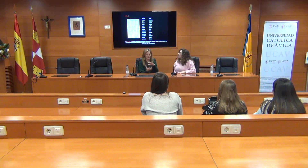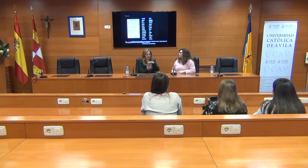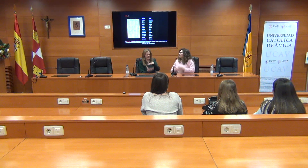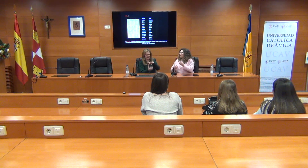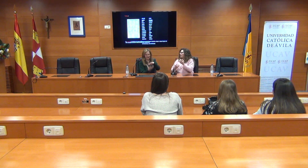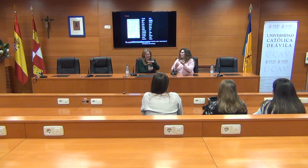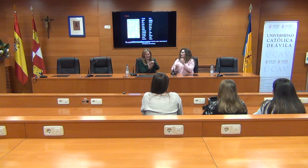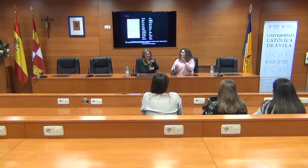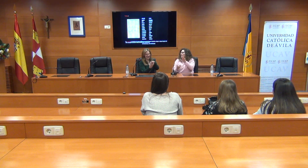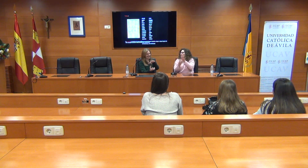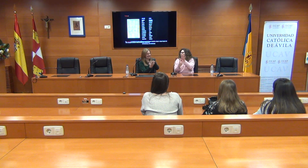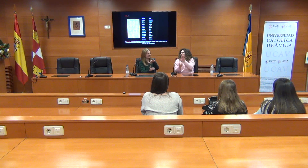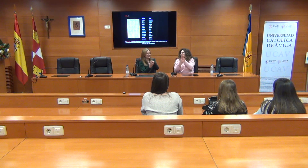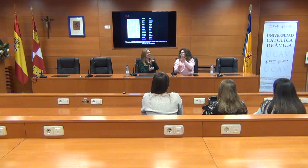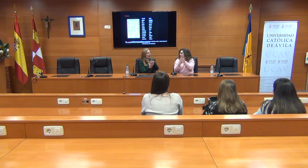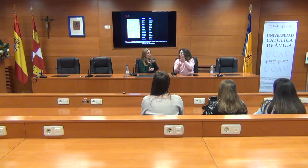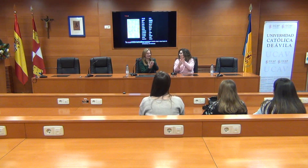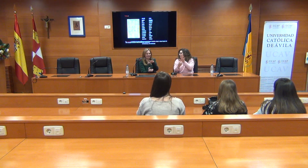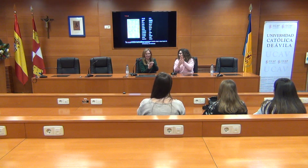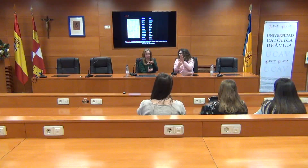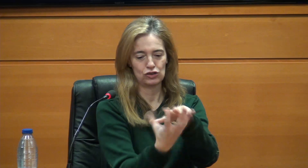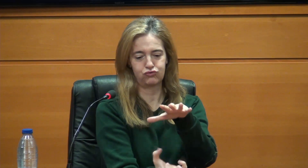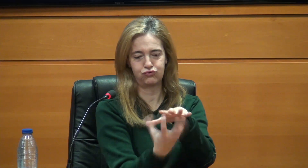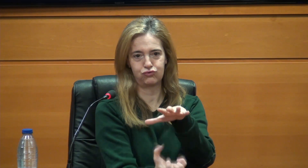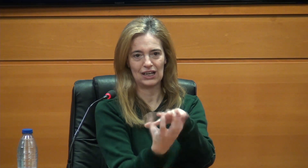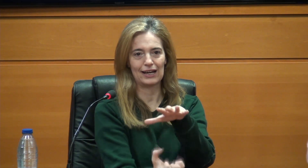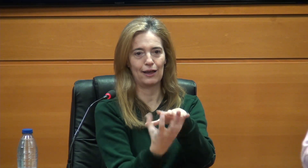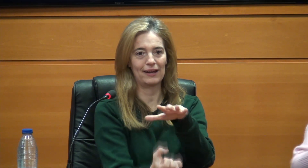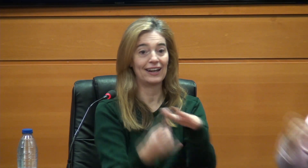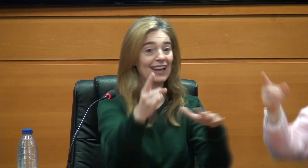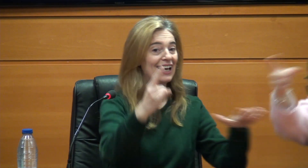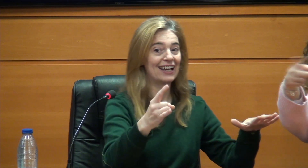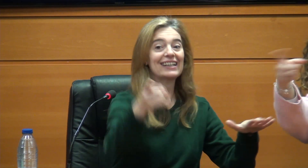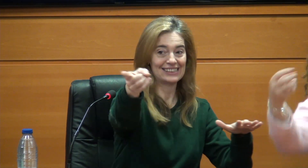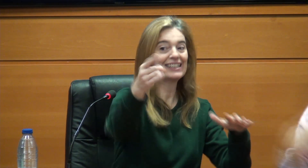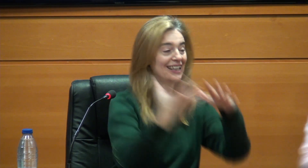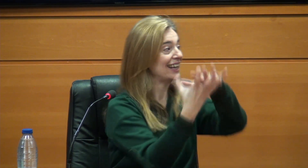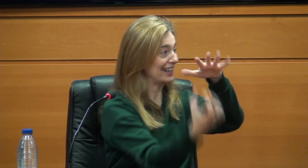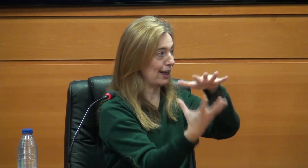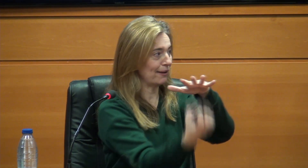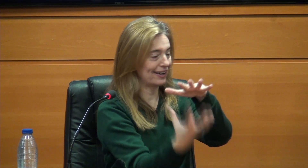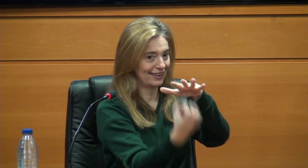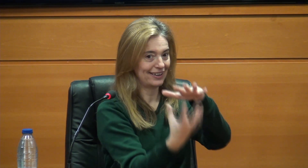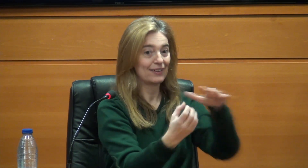vale el verbo grabar ejemplo ellos graban